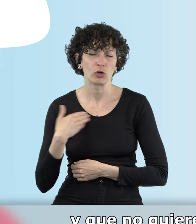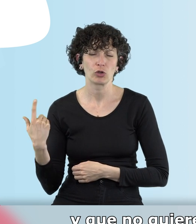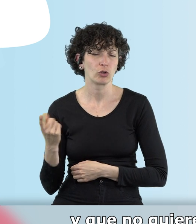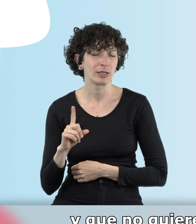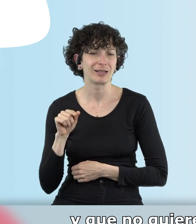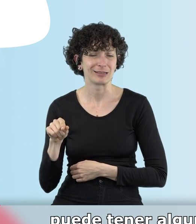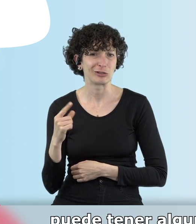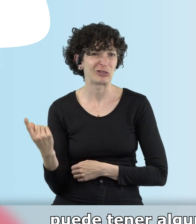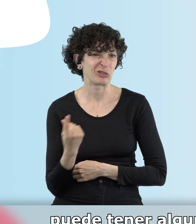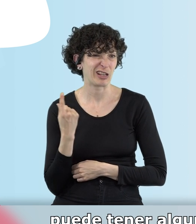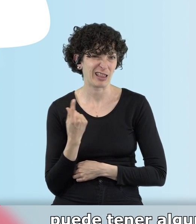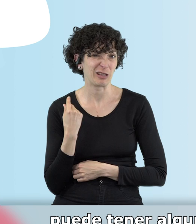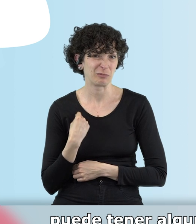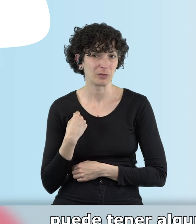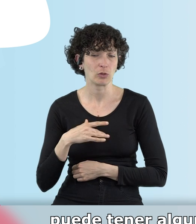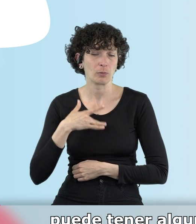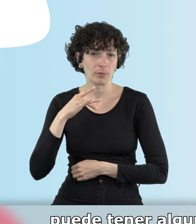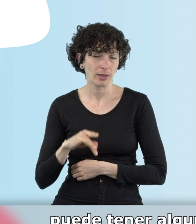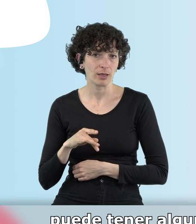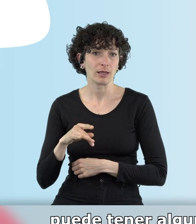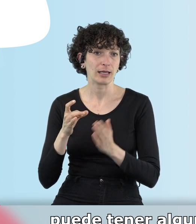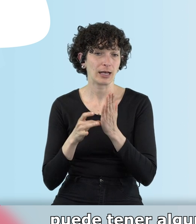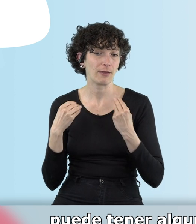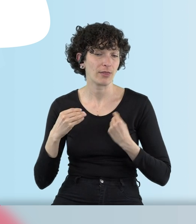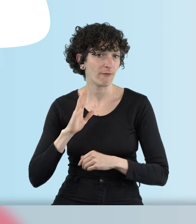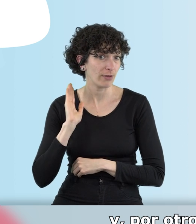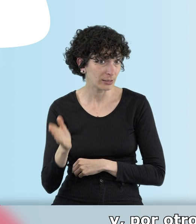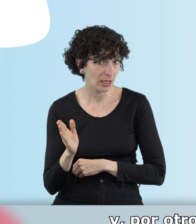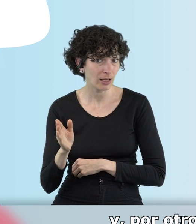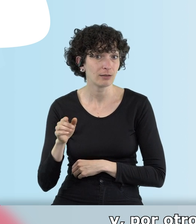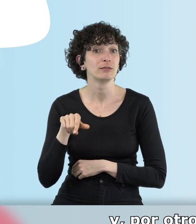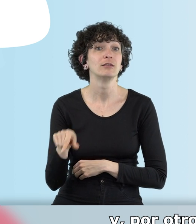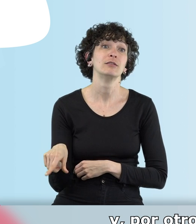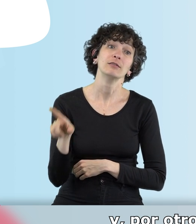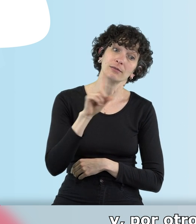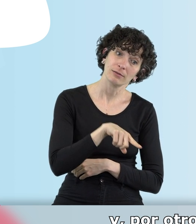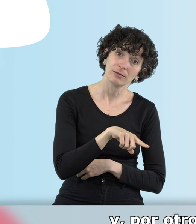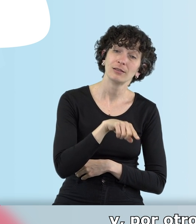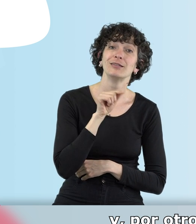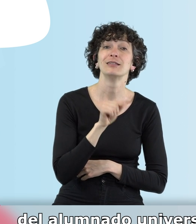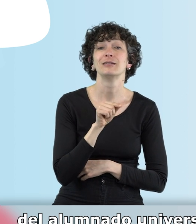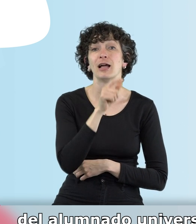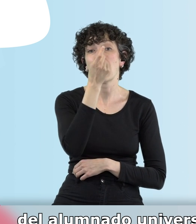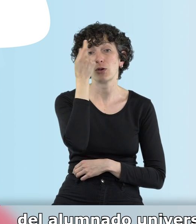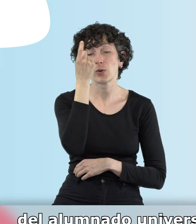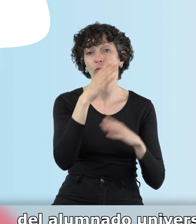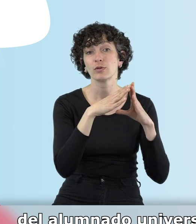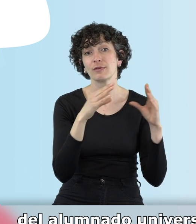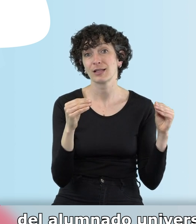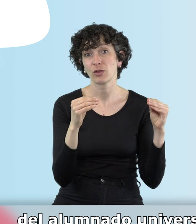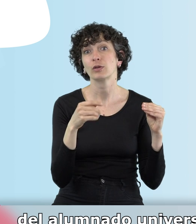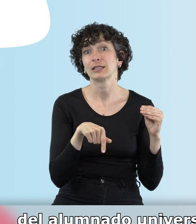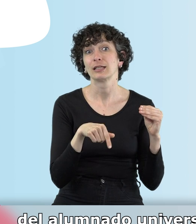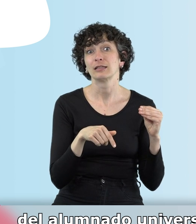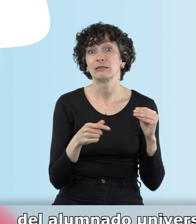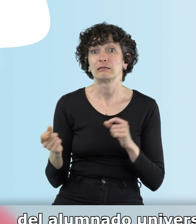esa soledad, en algún caso, puede tener alguna incidencia en su calidad de vida. Y por otro lado, la necesidad de alojamiento del alumnado universitario que